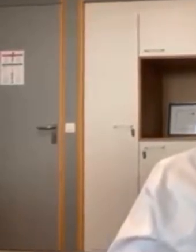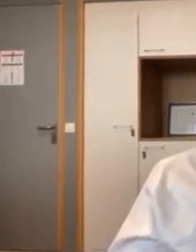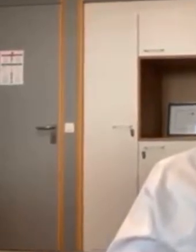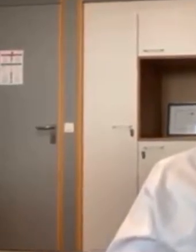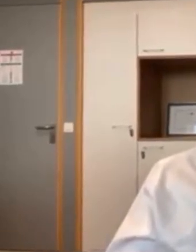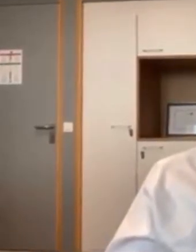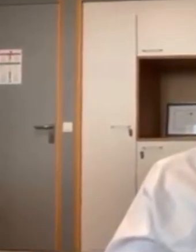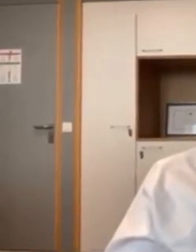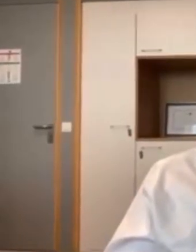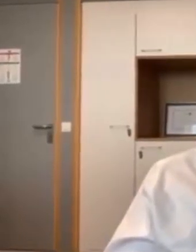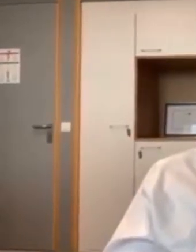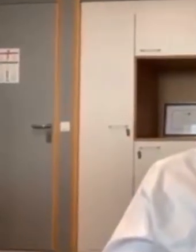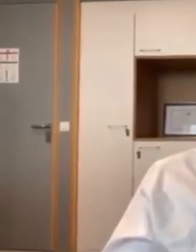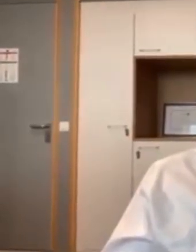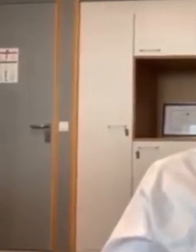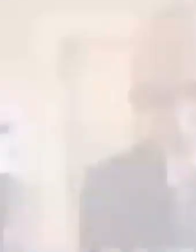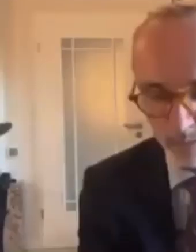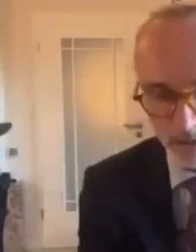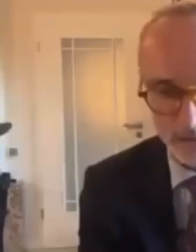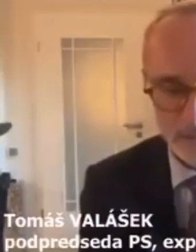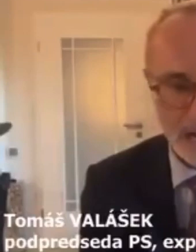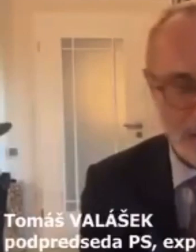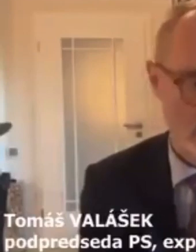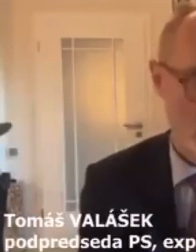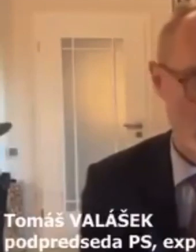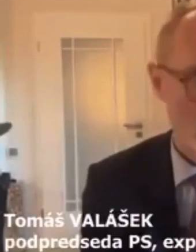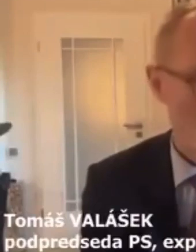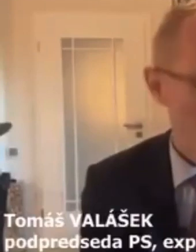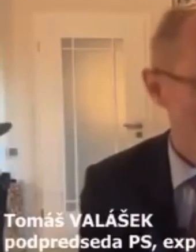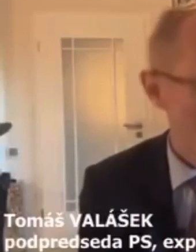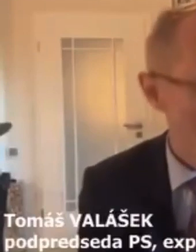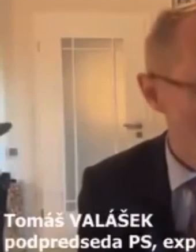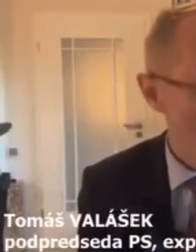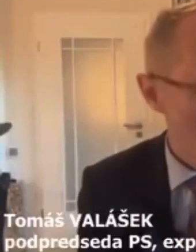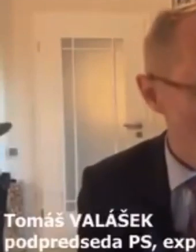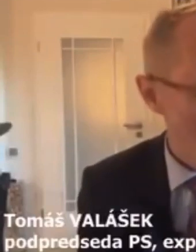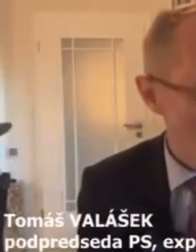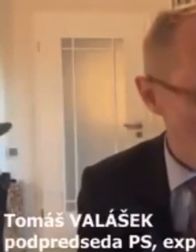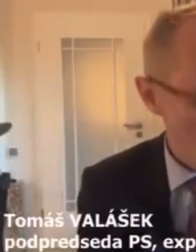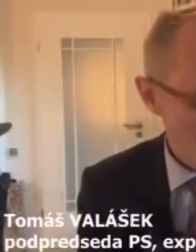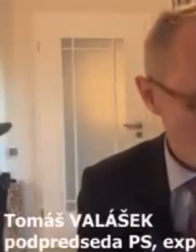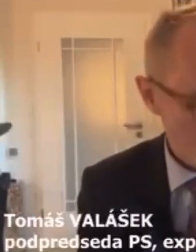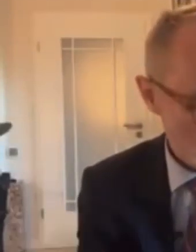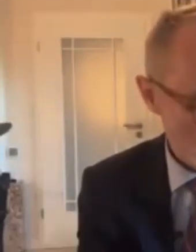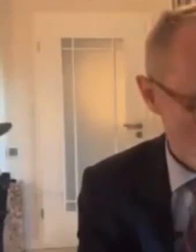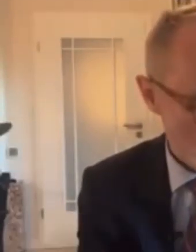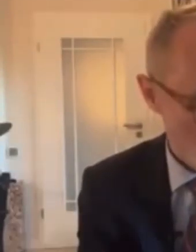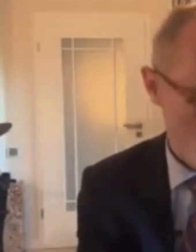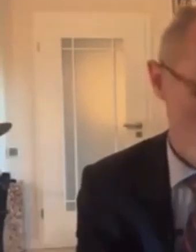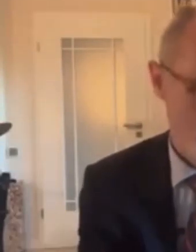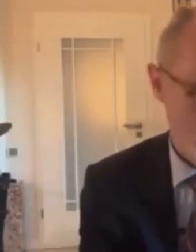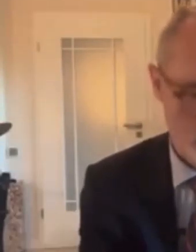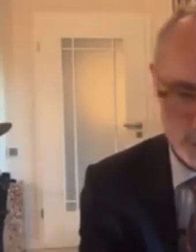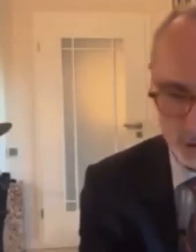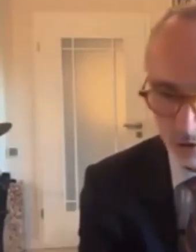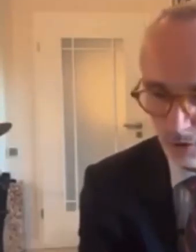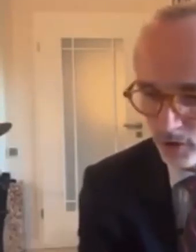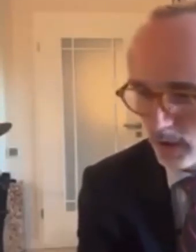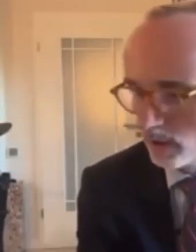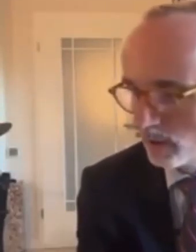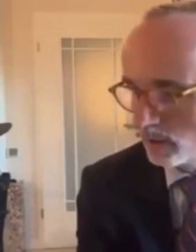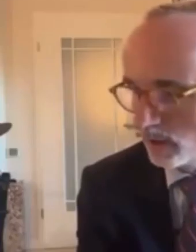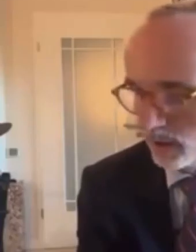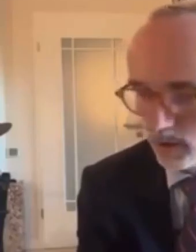aj spravodlivosť v prírode. Konšpirácie bez akýchkoľvek dôkazov o údajnom